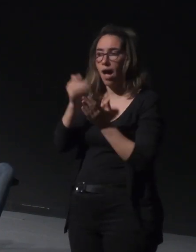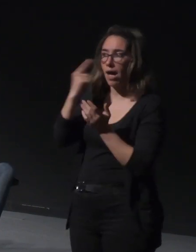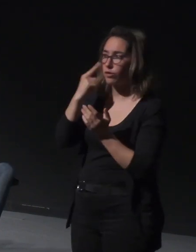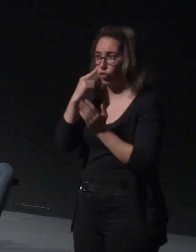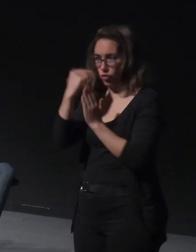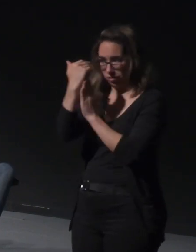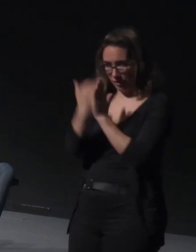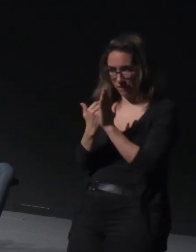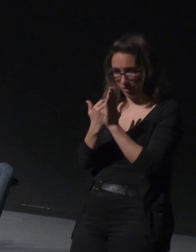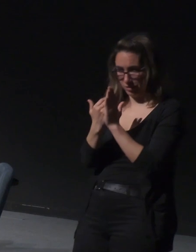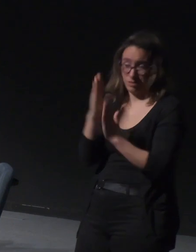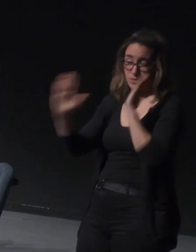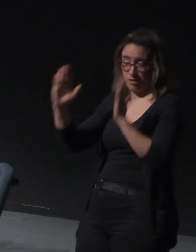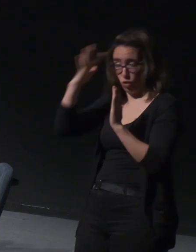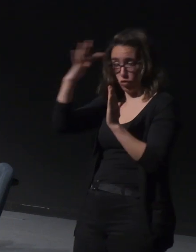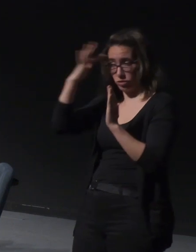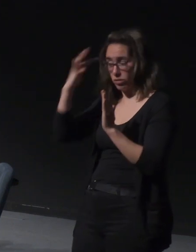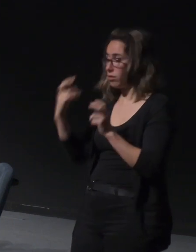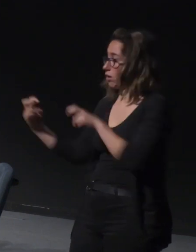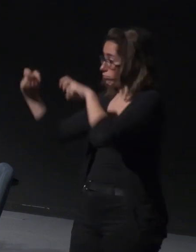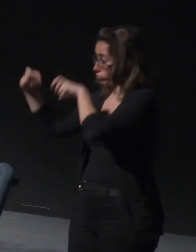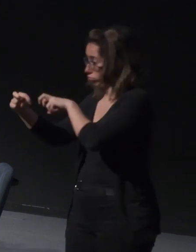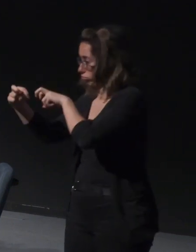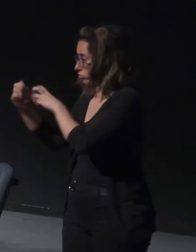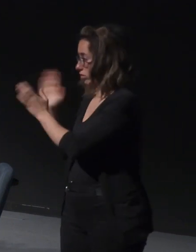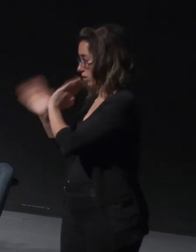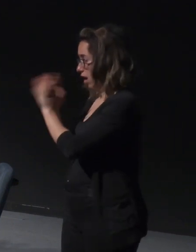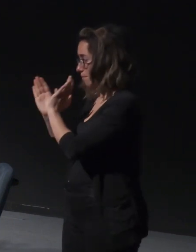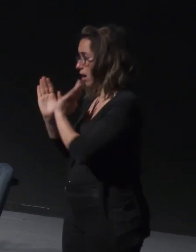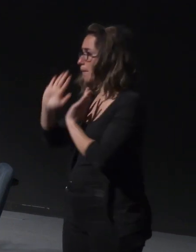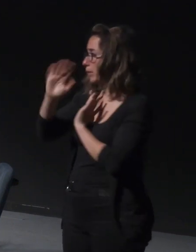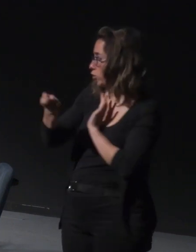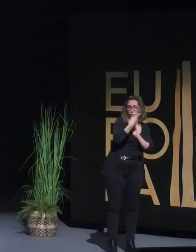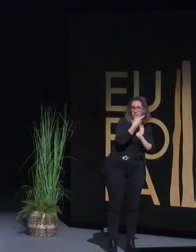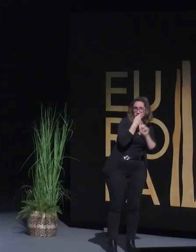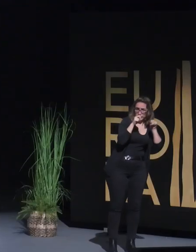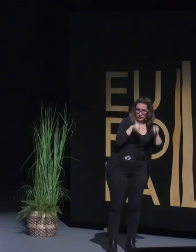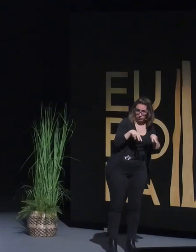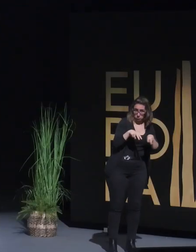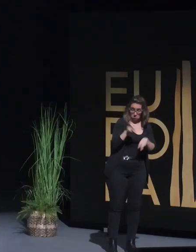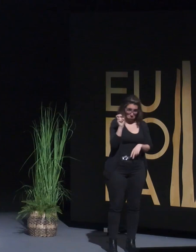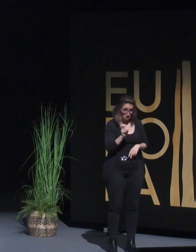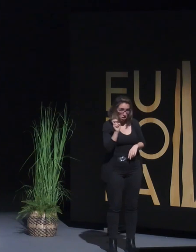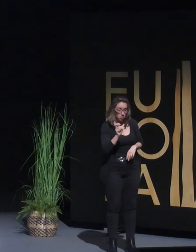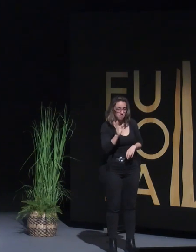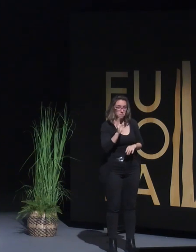adolescencia, ¿puede ayudarles una terapia sin tratamiento farmacológico? A ver, yo lo que voy a decir igual va... va en contra